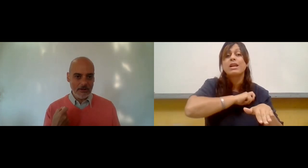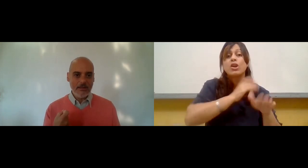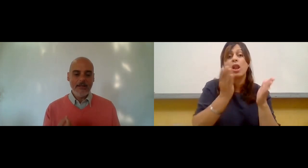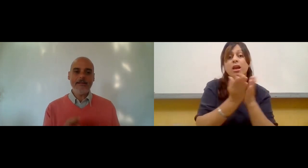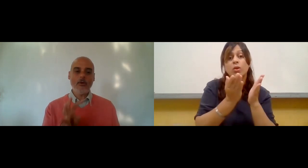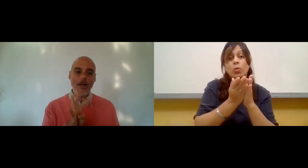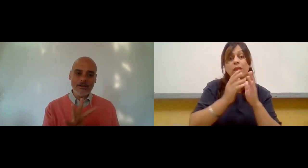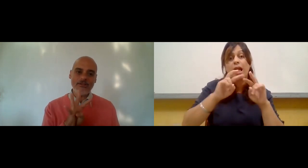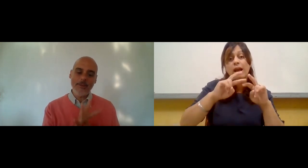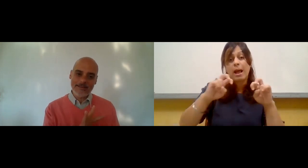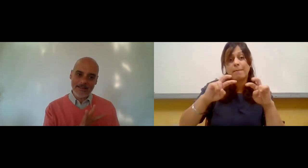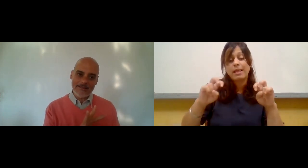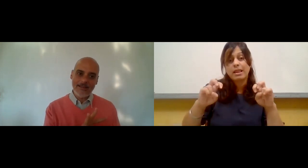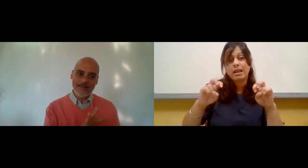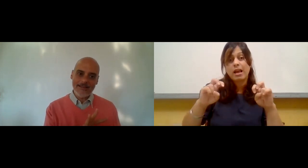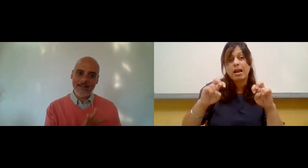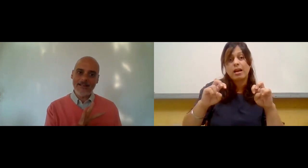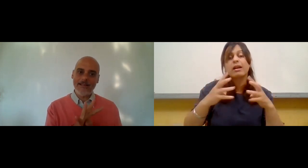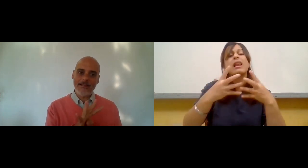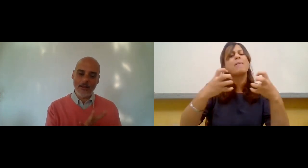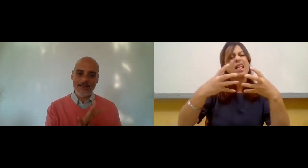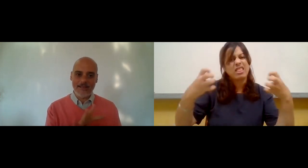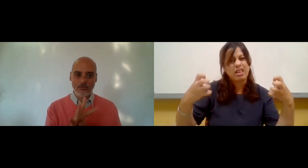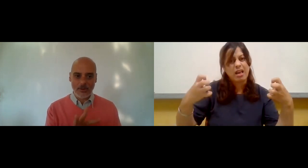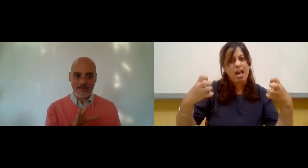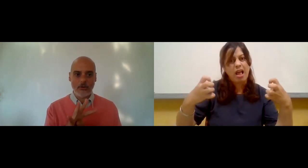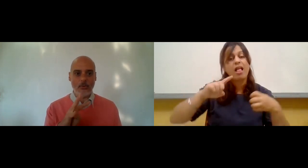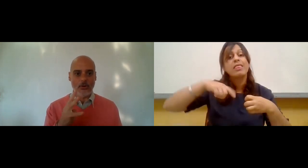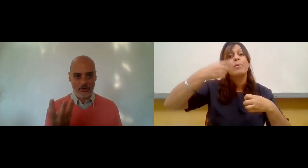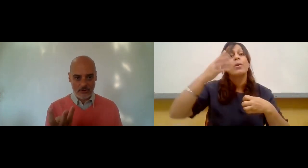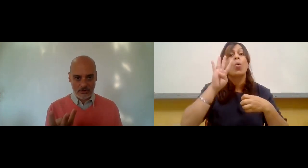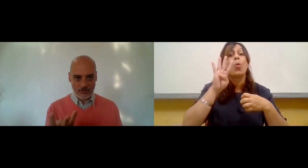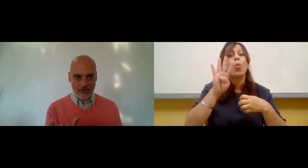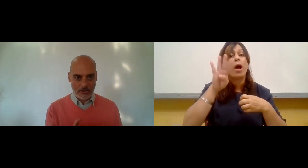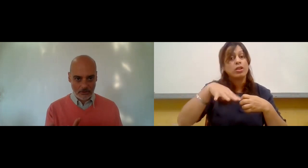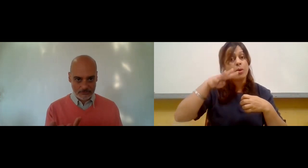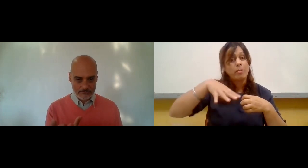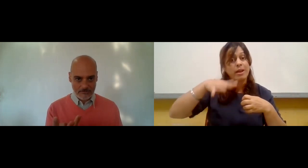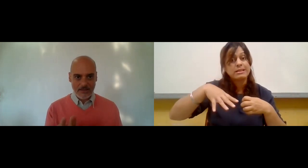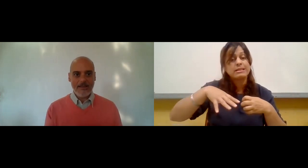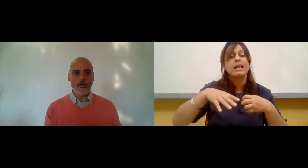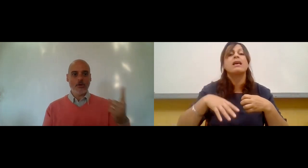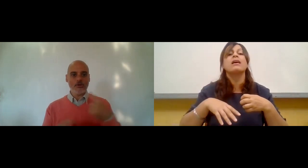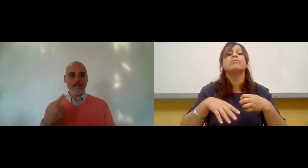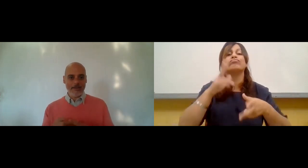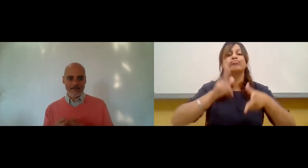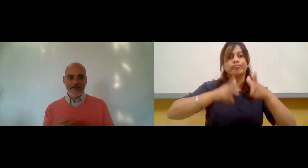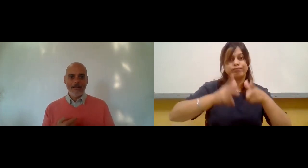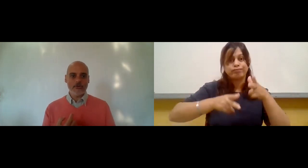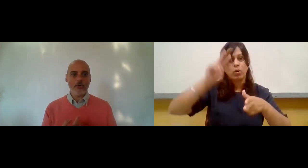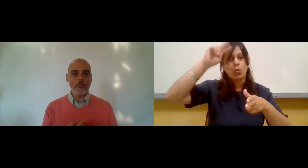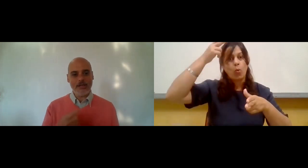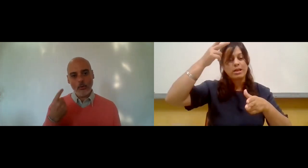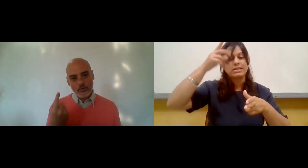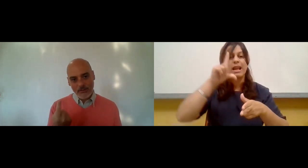español, y 4 semestres de lengua de señas uruguaya como lengua 2. Los sordos al revés.